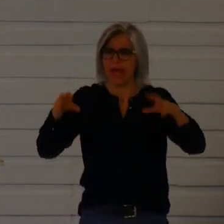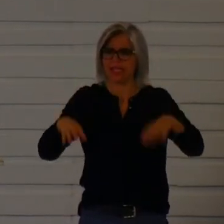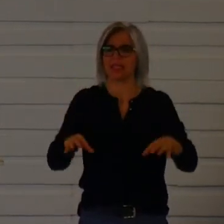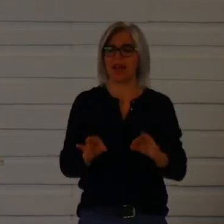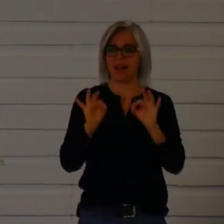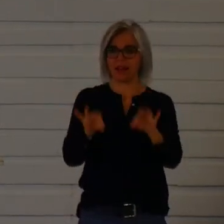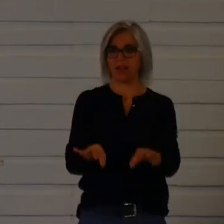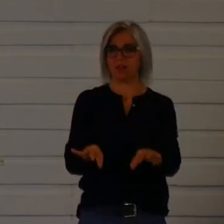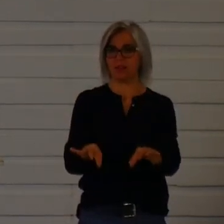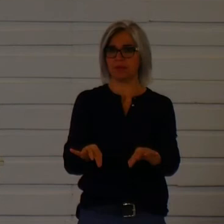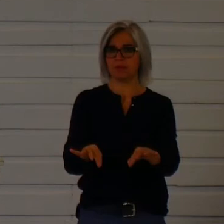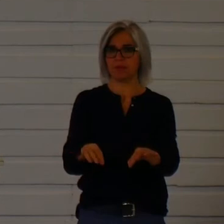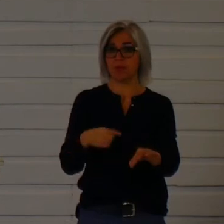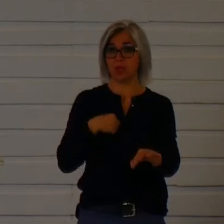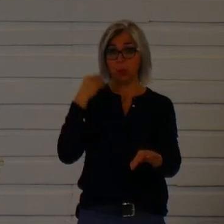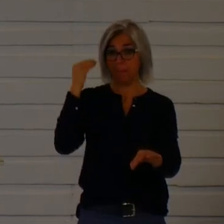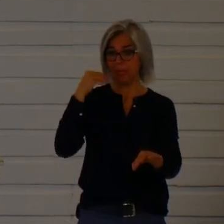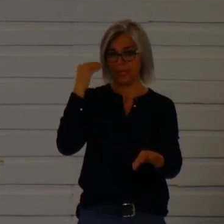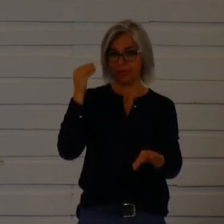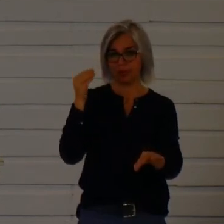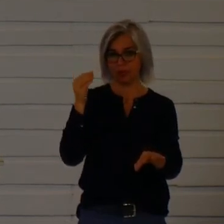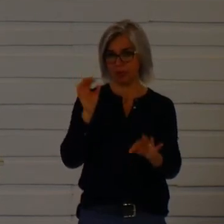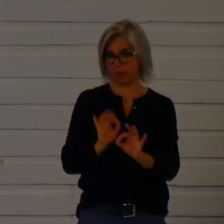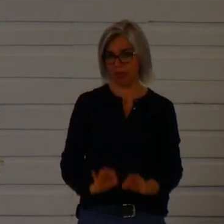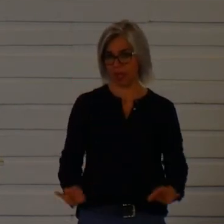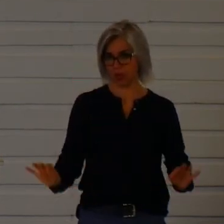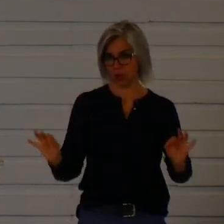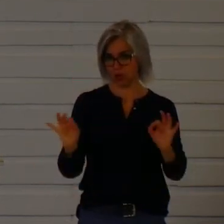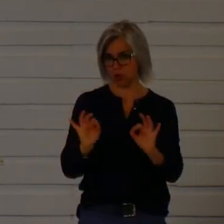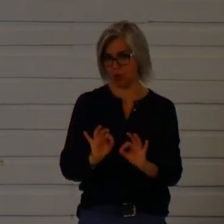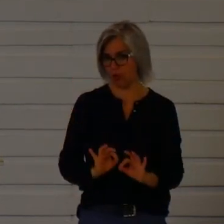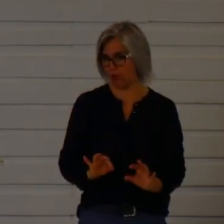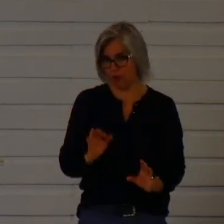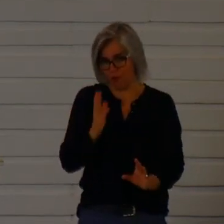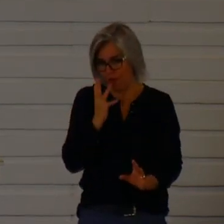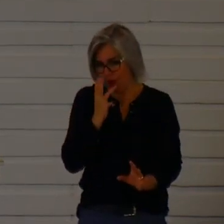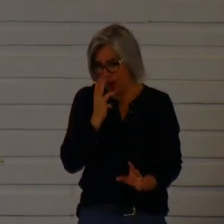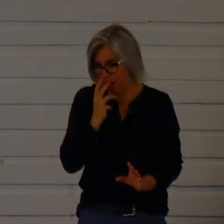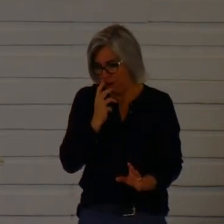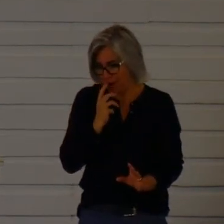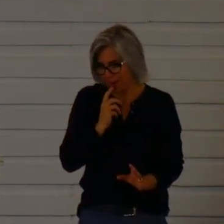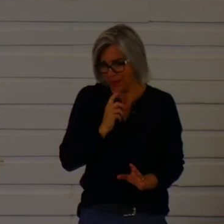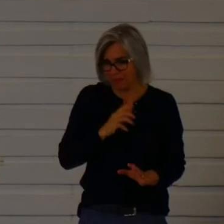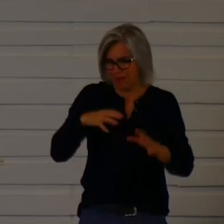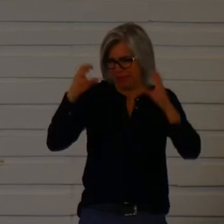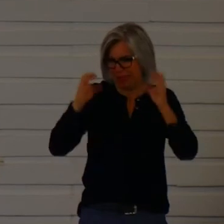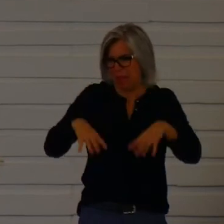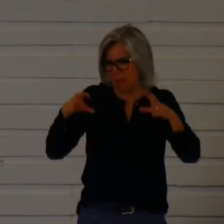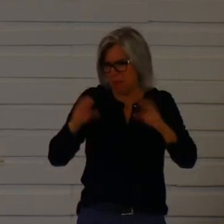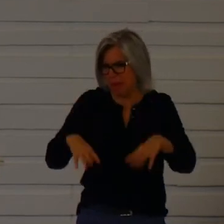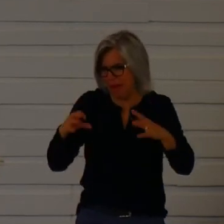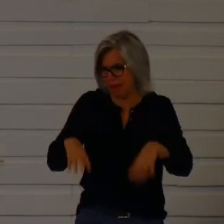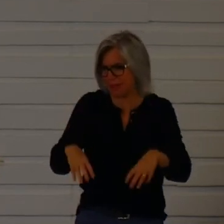Credo che nessuno verrebbe qua davanti. Nessuno potrebbe dire: io sono disponibile, Signore, fammi passare una tempesta, tutto quello che vuoi sulla mia